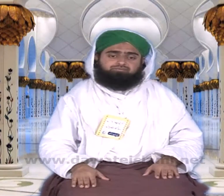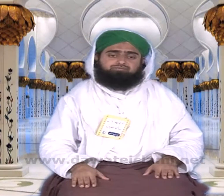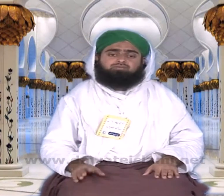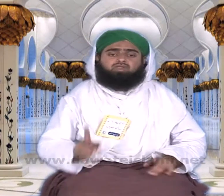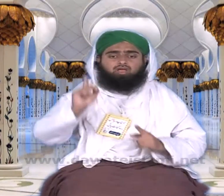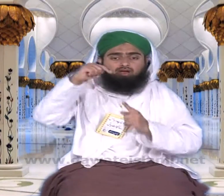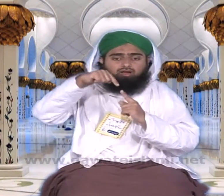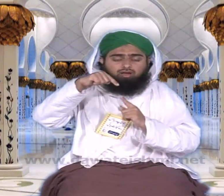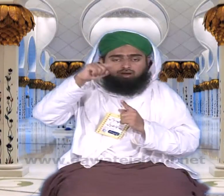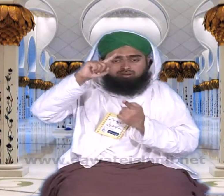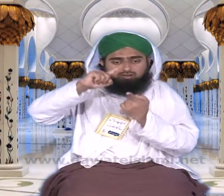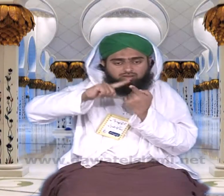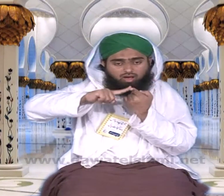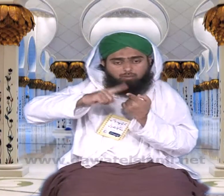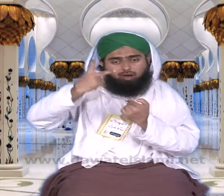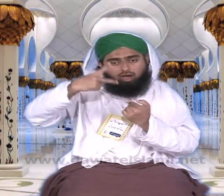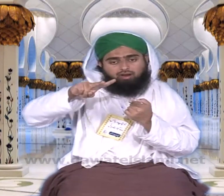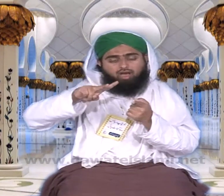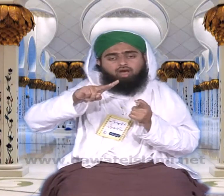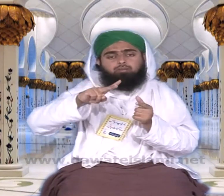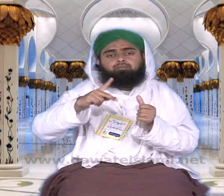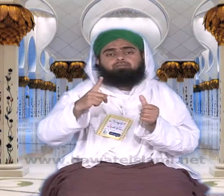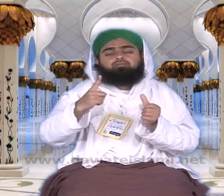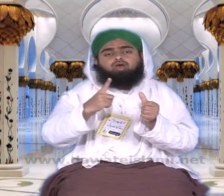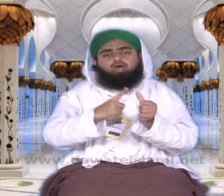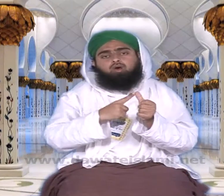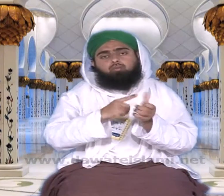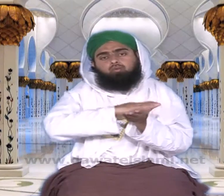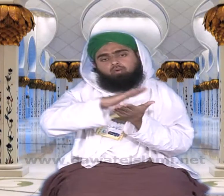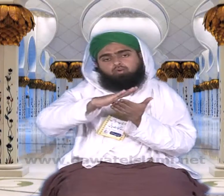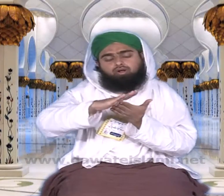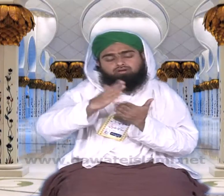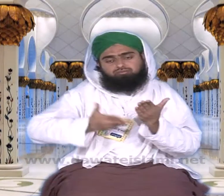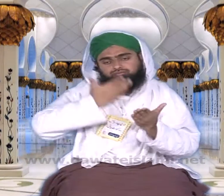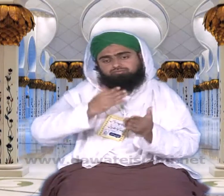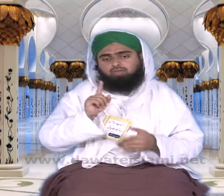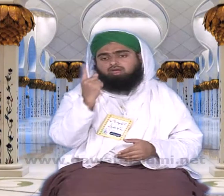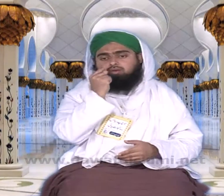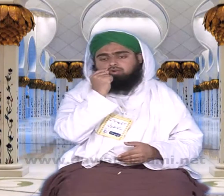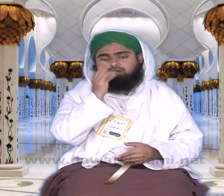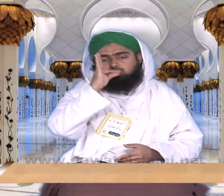حضرت سیدنا ابو حریرہ رضی اللہ و کالانو فرماتے ہیں کہ ہم لوگ ایک بار